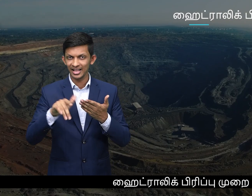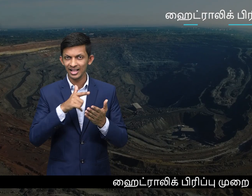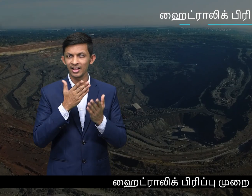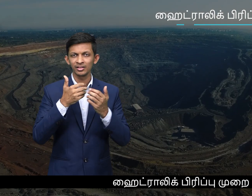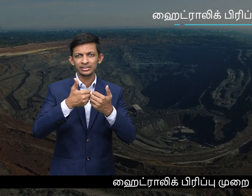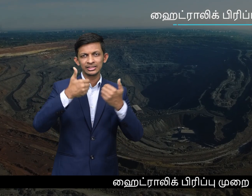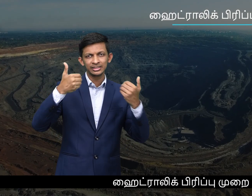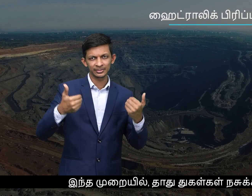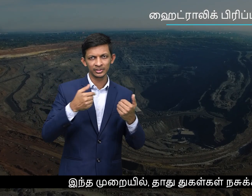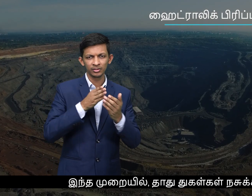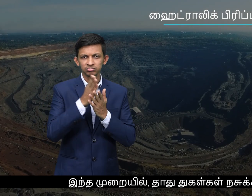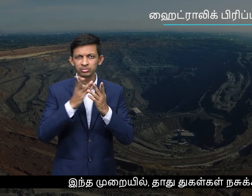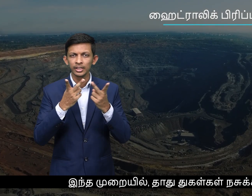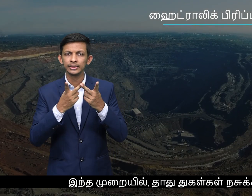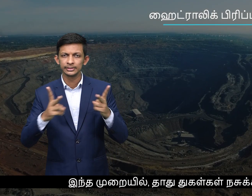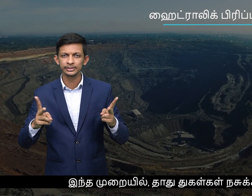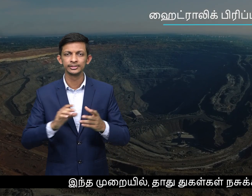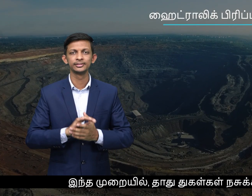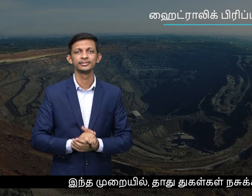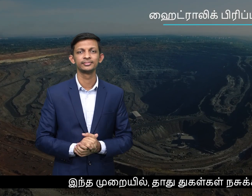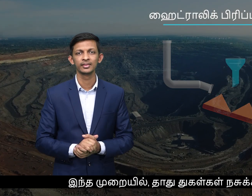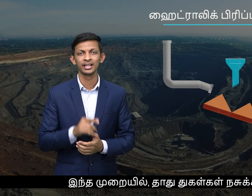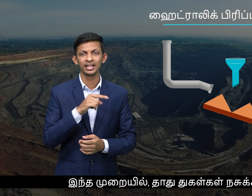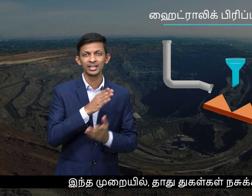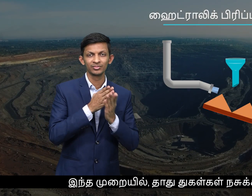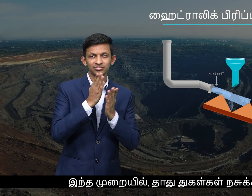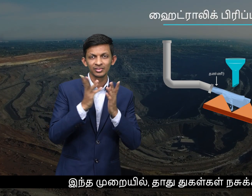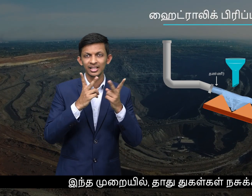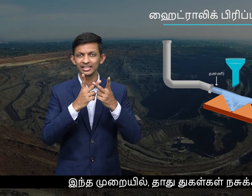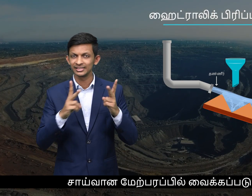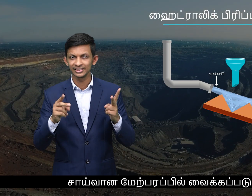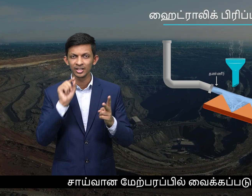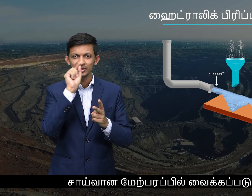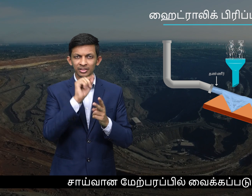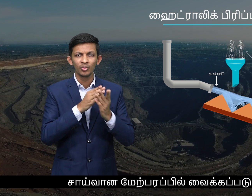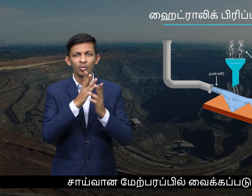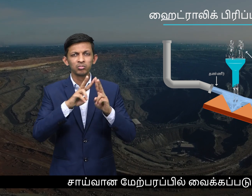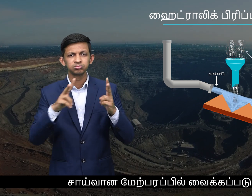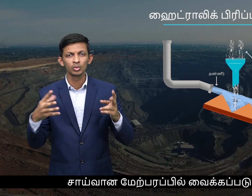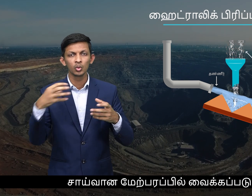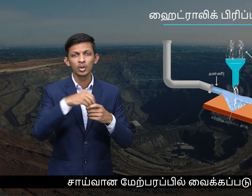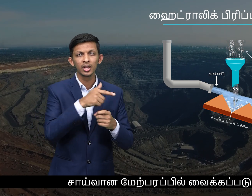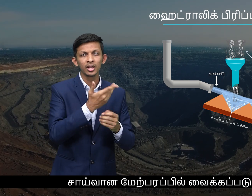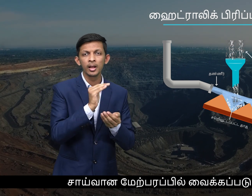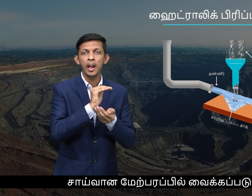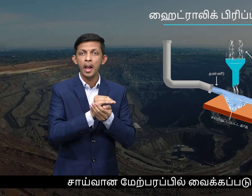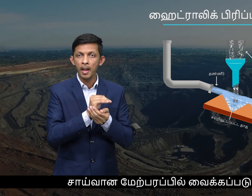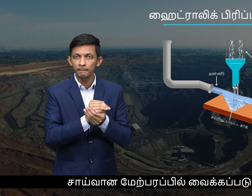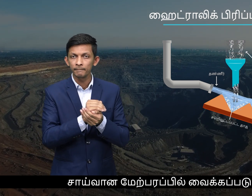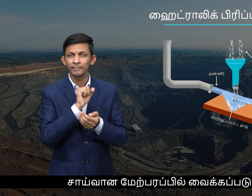ஹைட்ராலிக் பிரிப்பு முறை. இந்த முறையில் தாது துகள்கள் நசுக்கப்பட்டு சாய்வான மேற்பரப்பில்